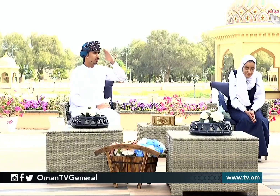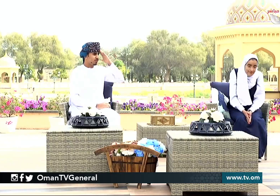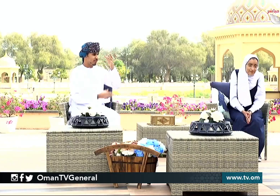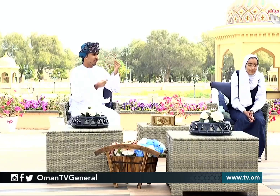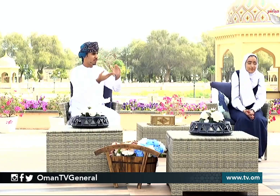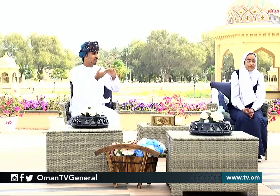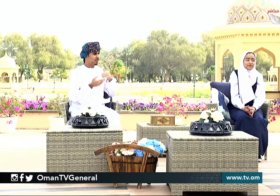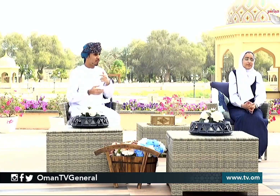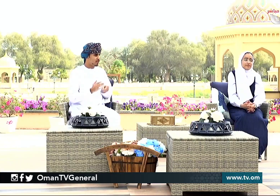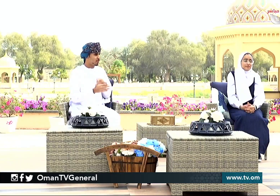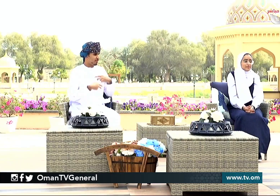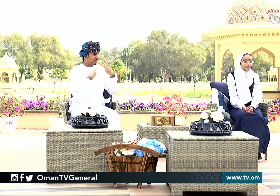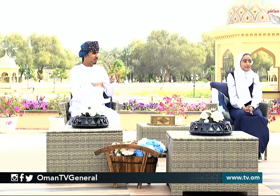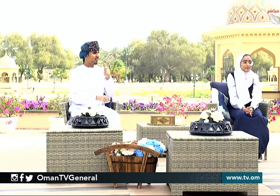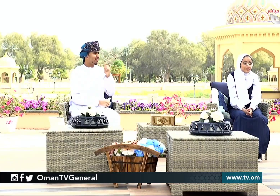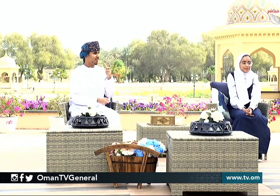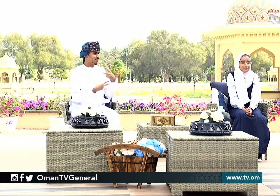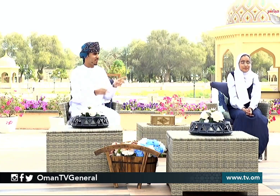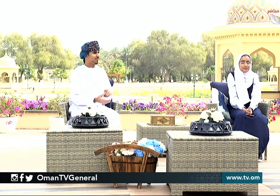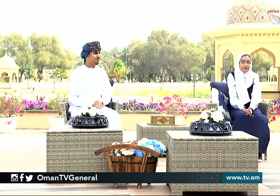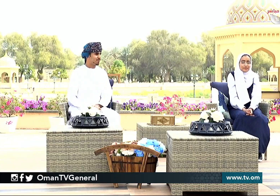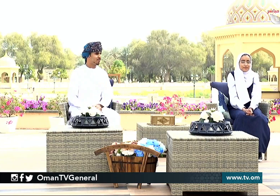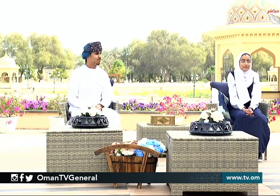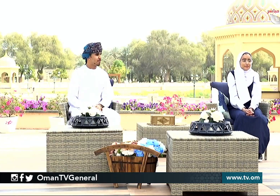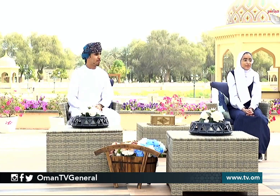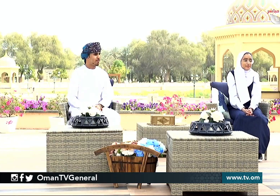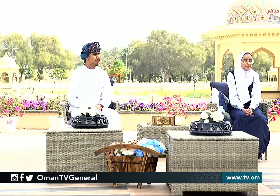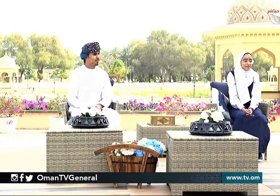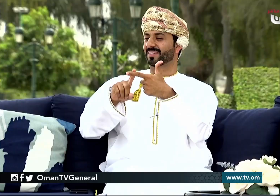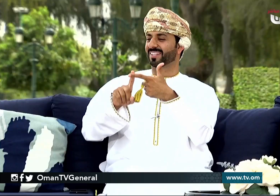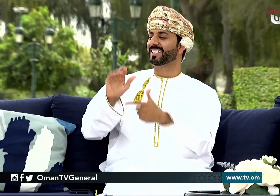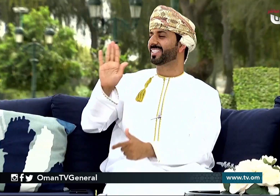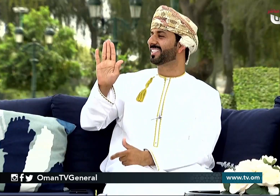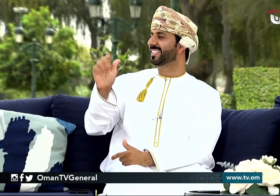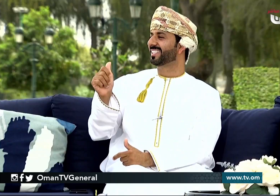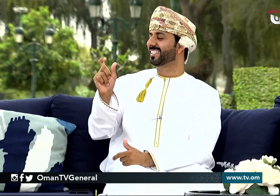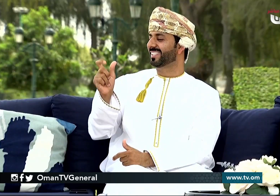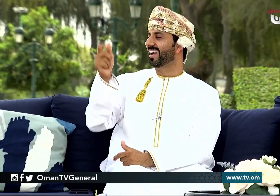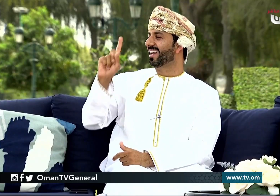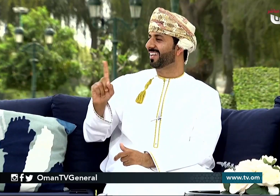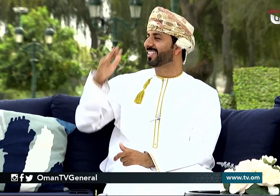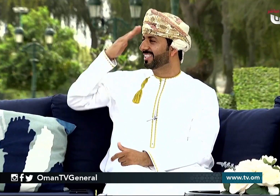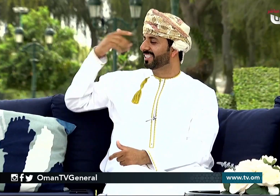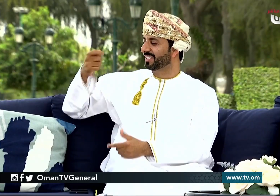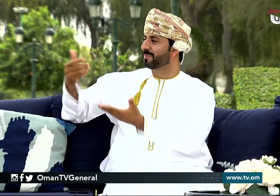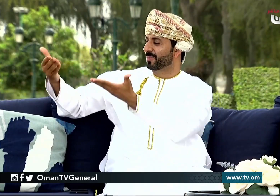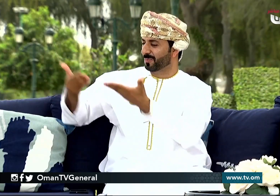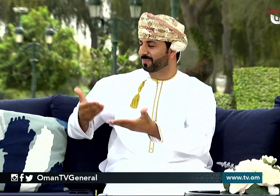أخي سلطان على استضافتي في هذا البرنامج في قهوة الصباح. أهلا وسهلا. ثانيا أيضا سناء, أهلا وسهلا بك